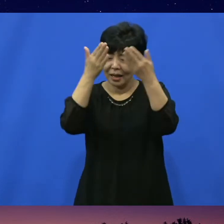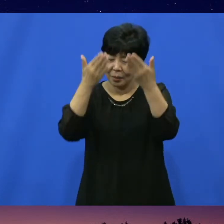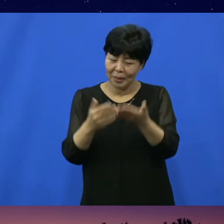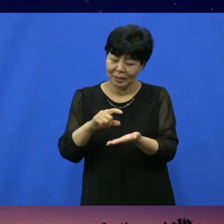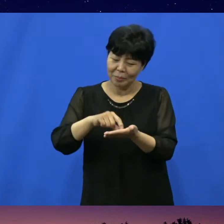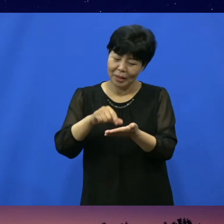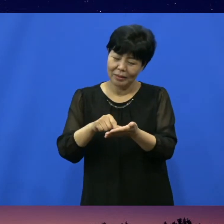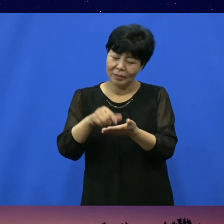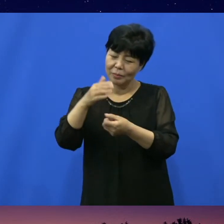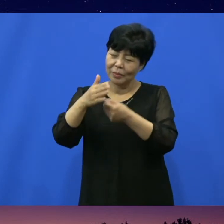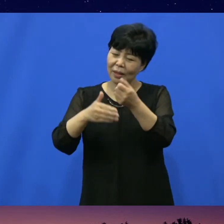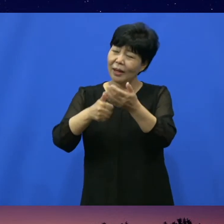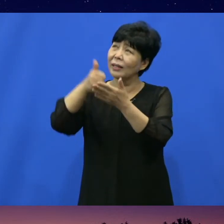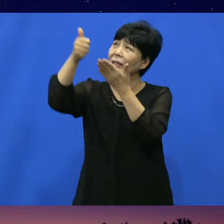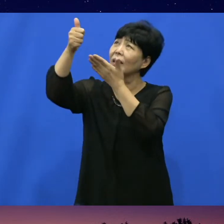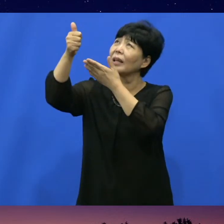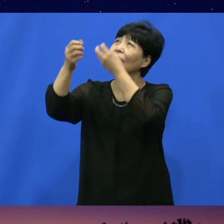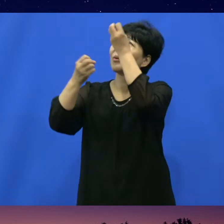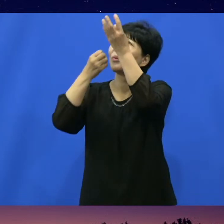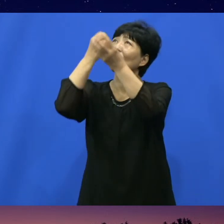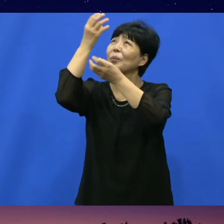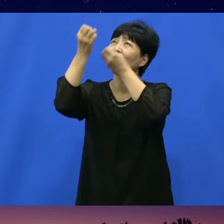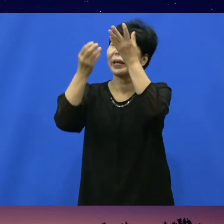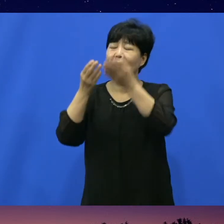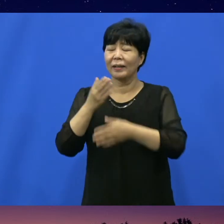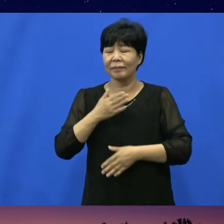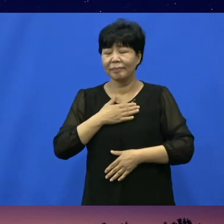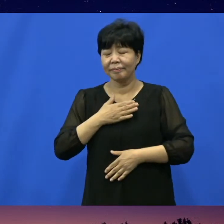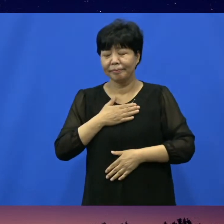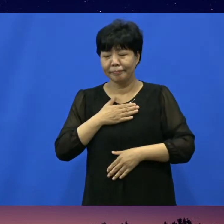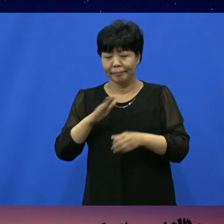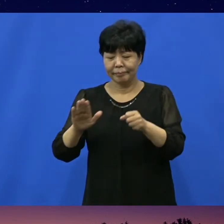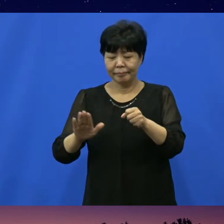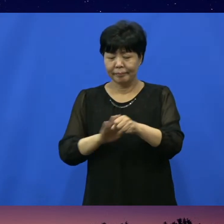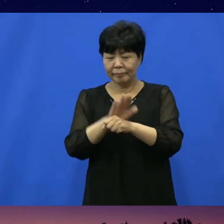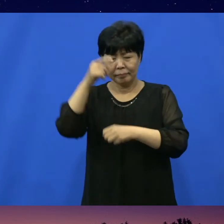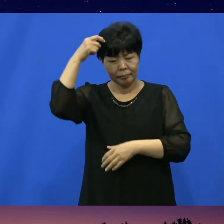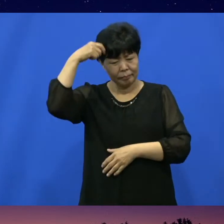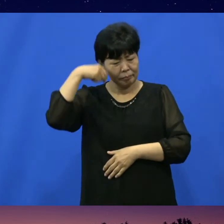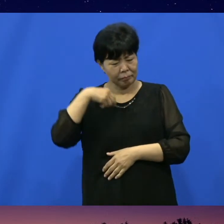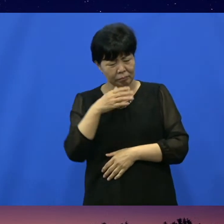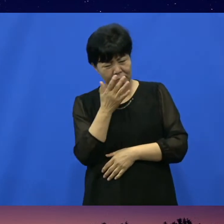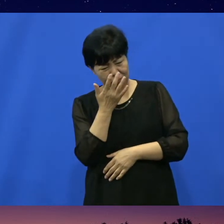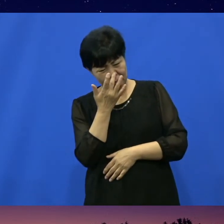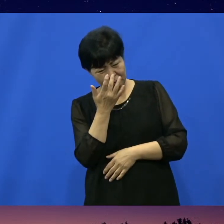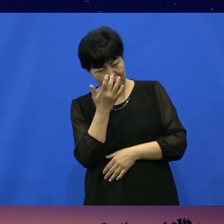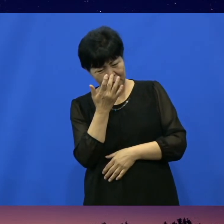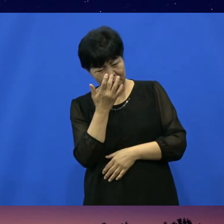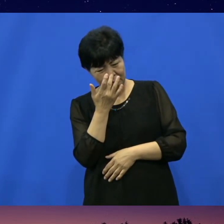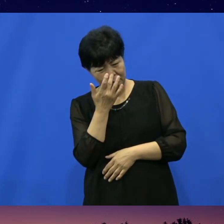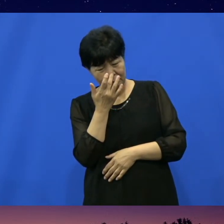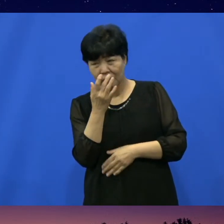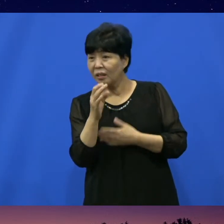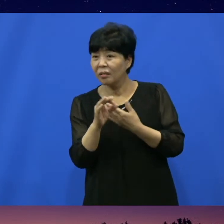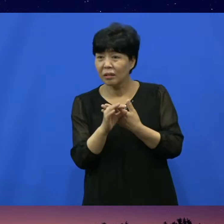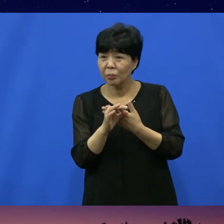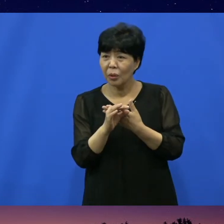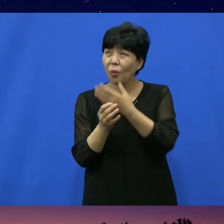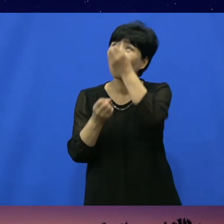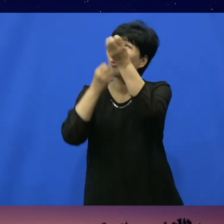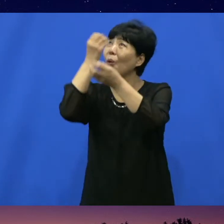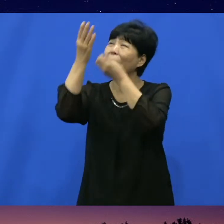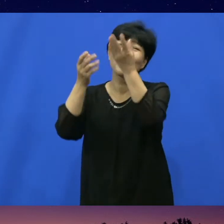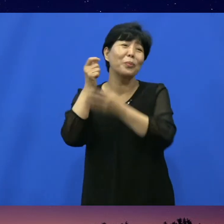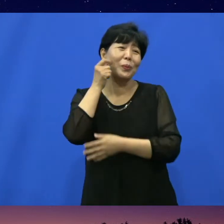사랑을 고백하는 거예요. 내가 사랑을 느끼지 못하는데 하나님 앞에 예배할 때 내가 사랑을 고백할 수 없어요.